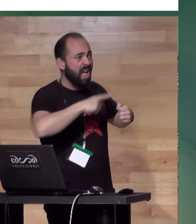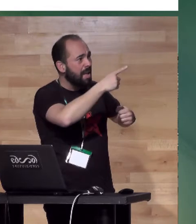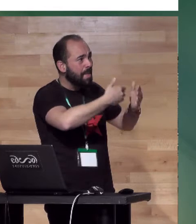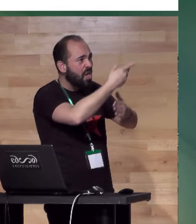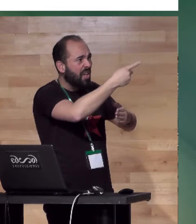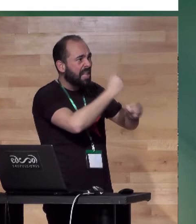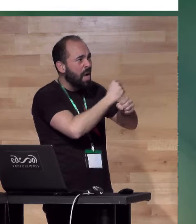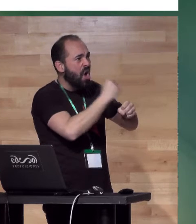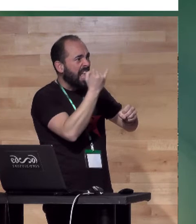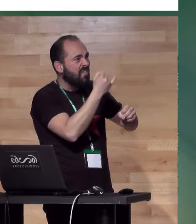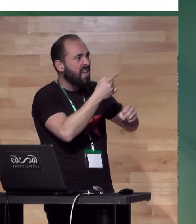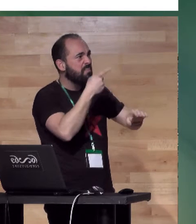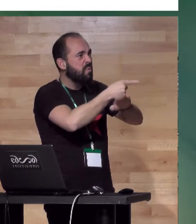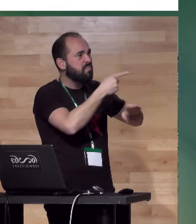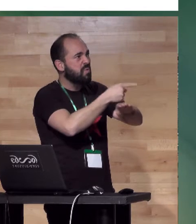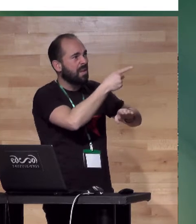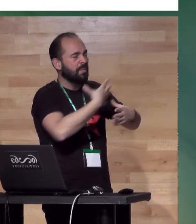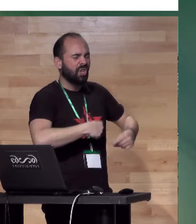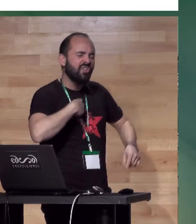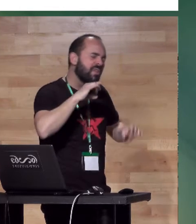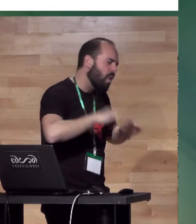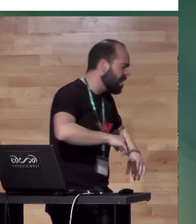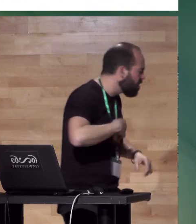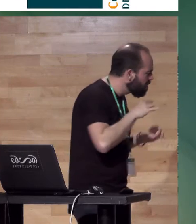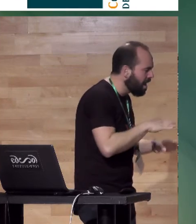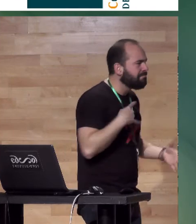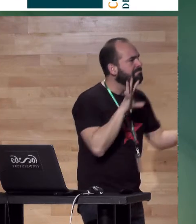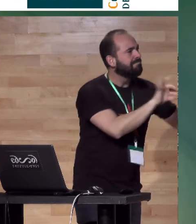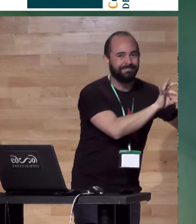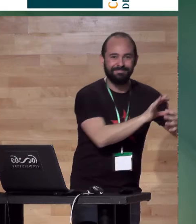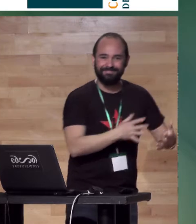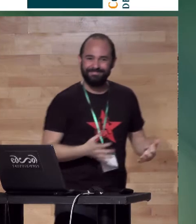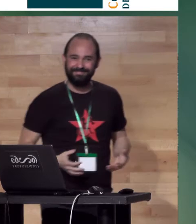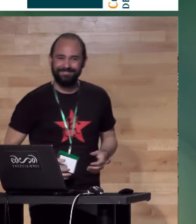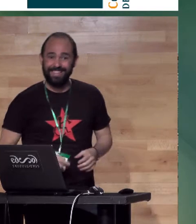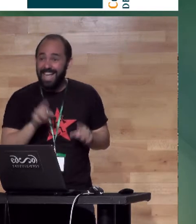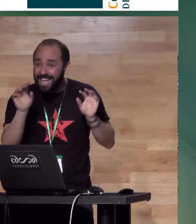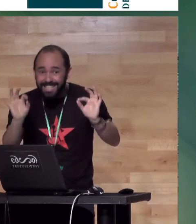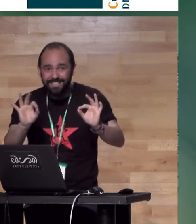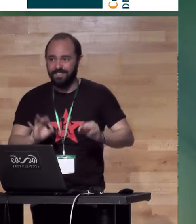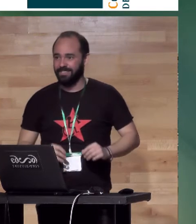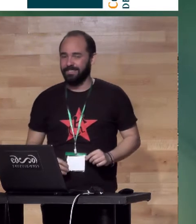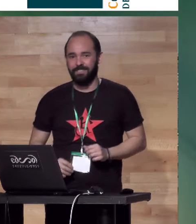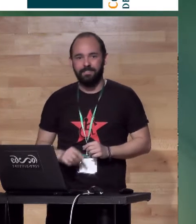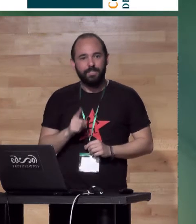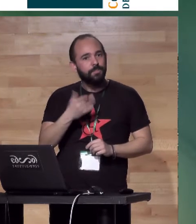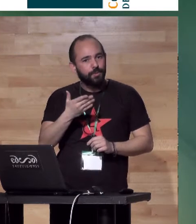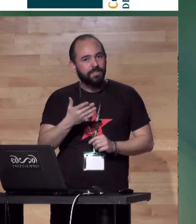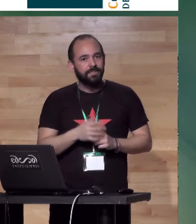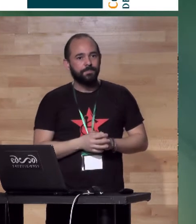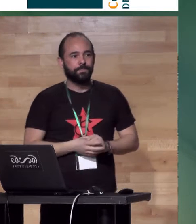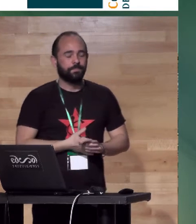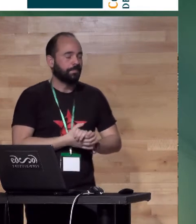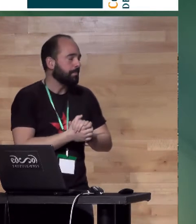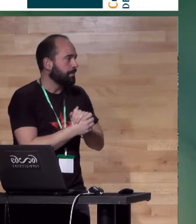Fíjate, Superman, a ver, tiene un trabajo que le están obligando mucho, que está deprimido, pues yo estoy igual. En cierta manera empatizas.